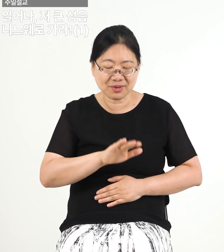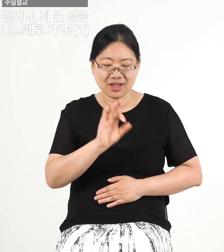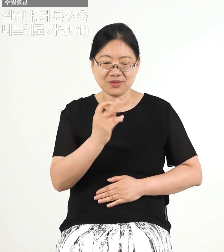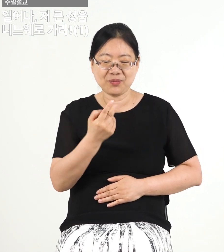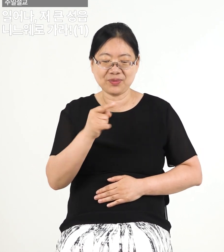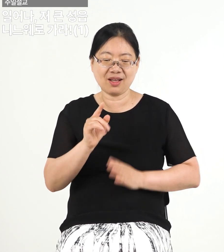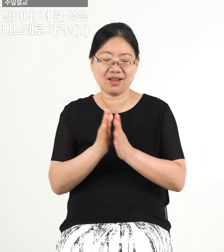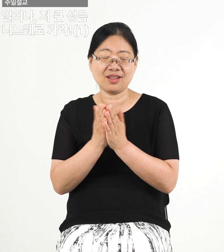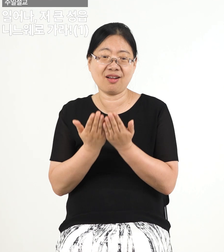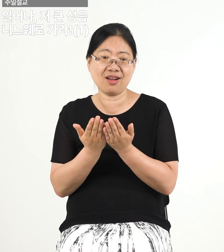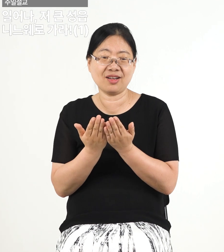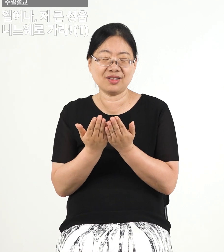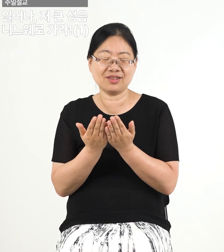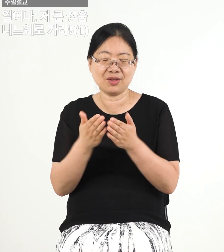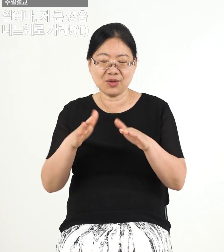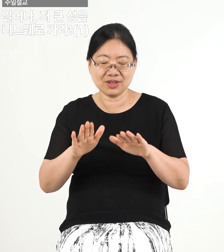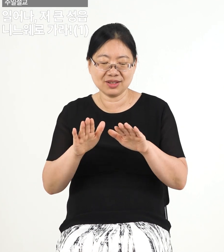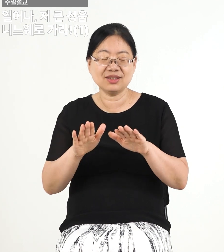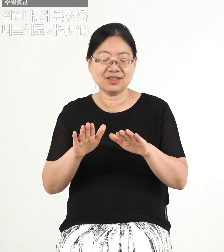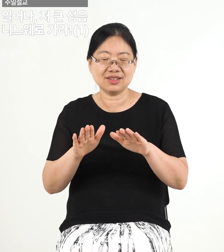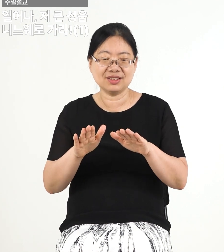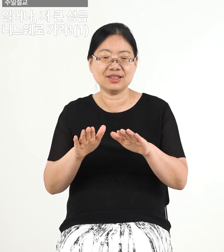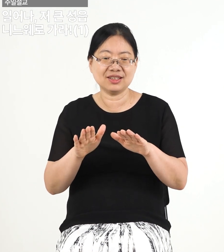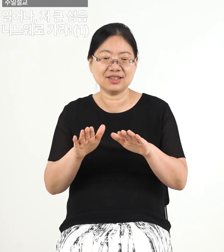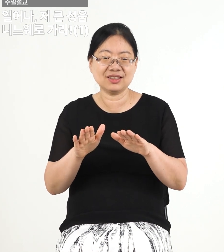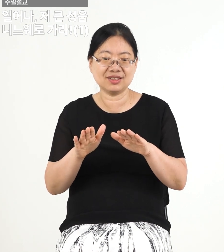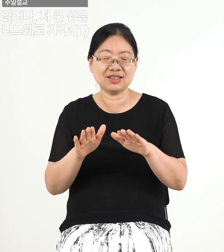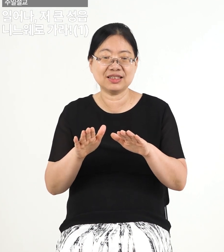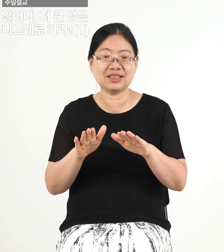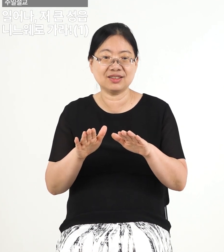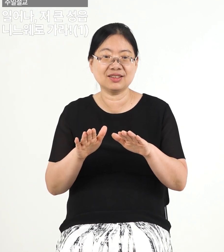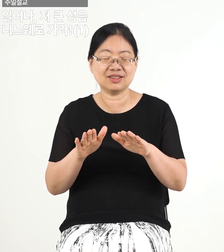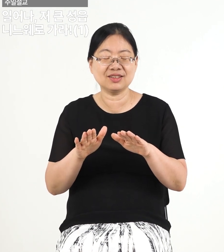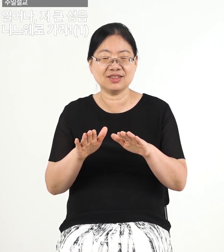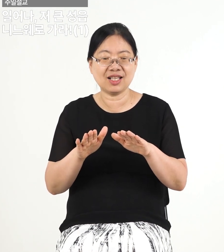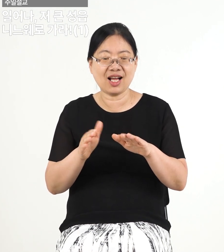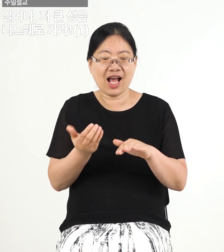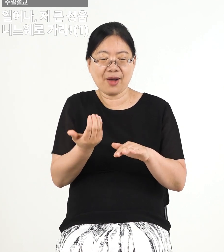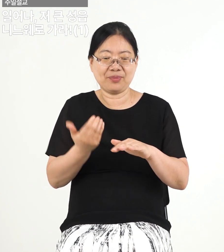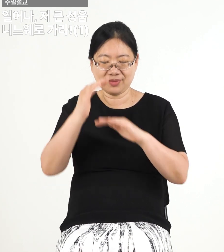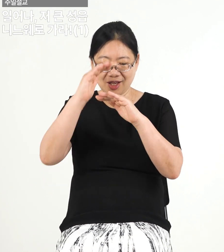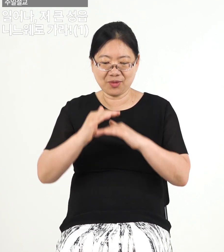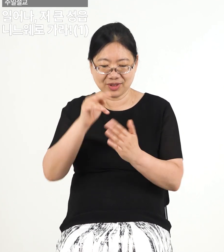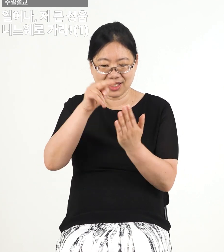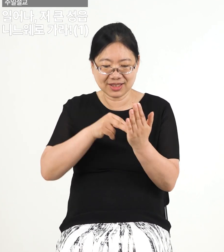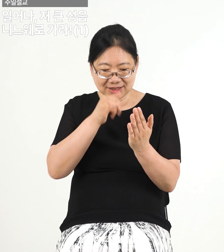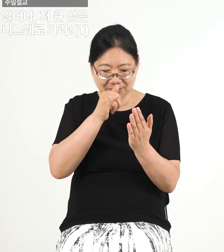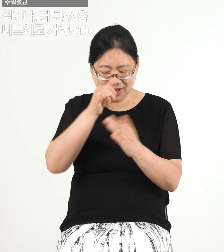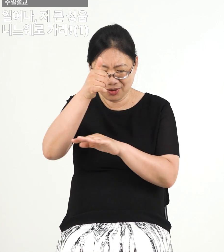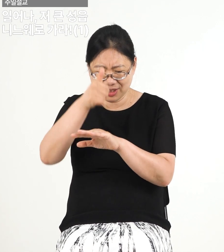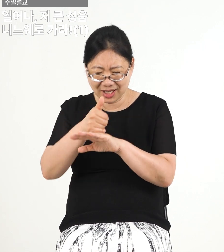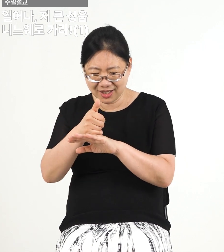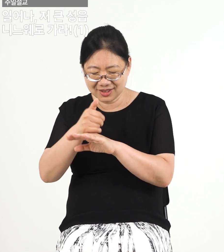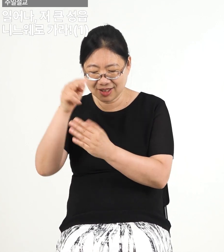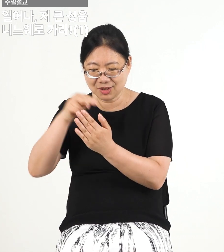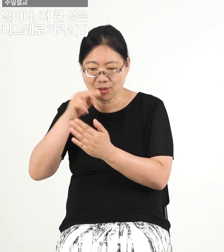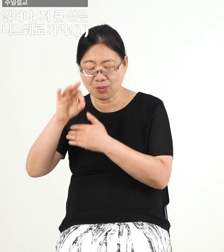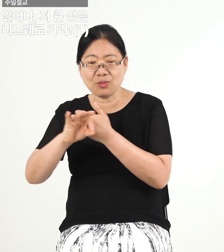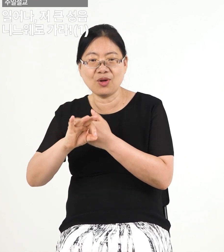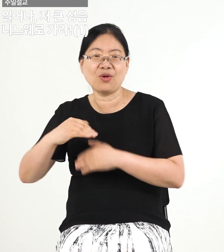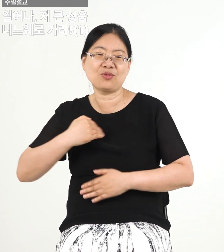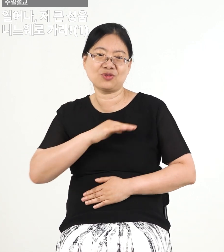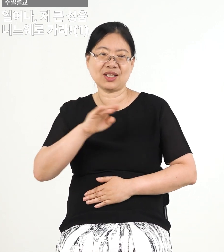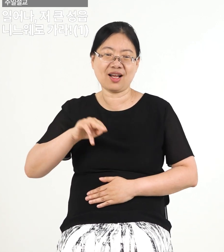요나서를 이제 오늘은 앞부분을 보겠지만 결론까지 읽다 보면 우리가 착시 현상을 일으켰구나.